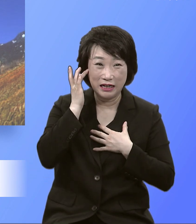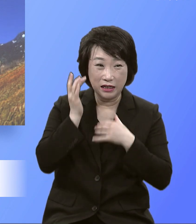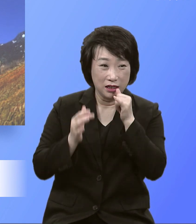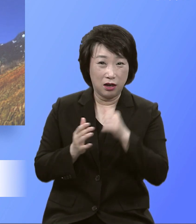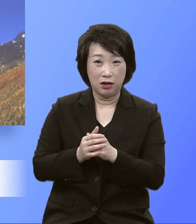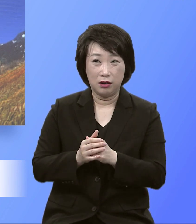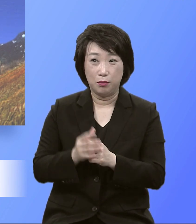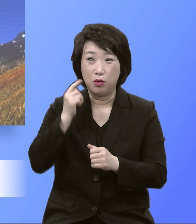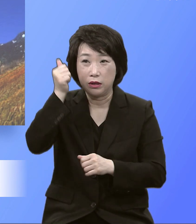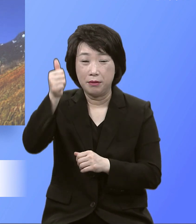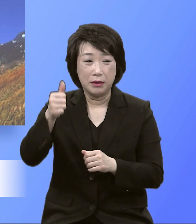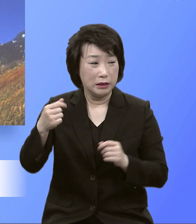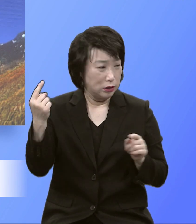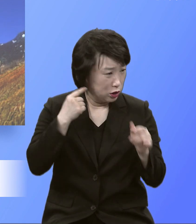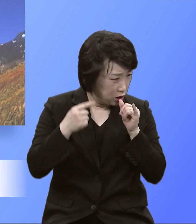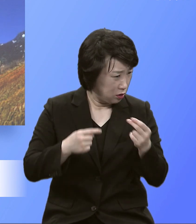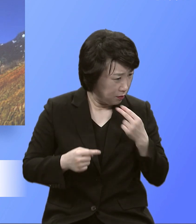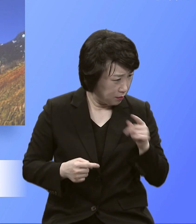들었어 못 들었어?